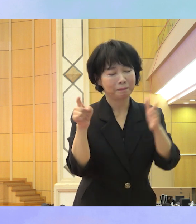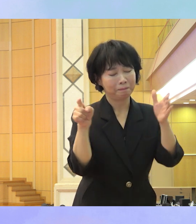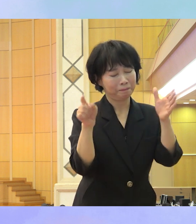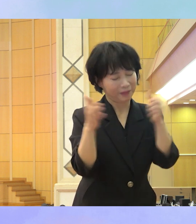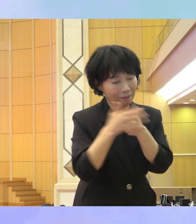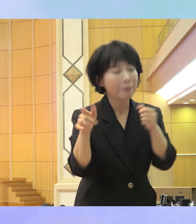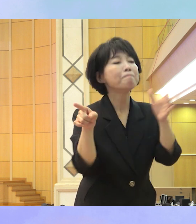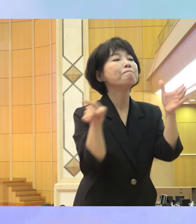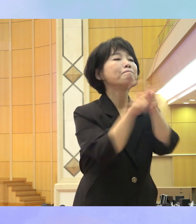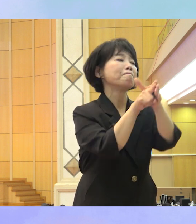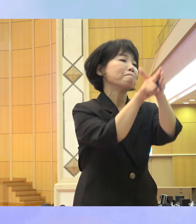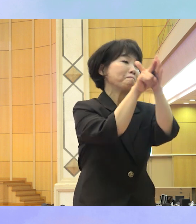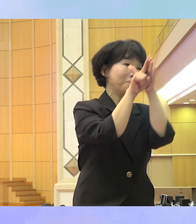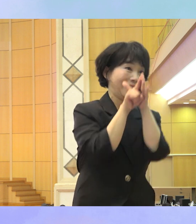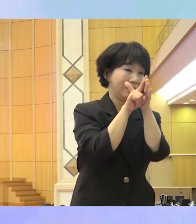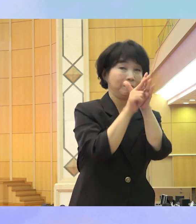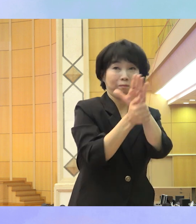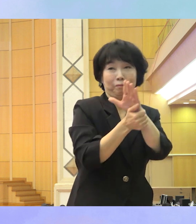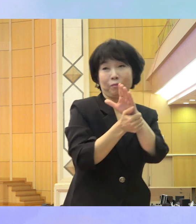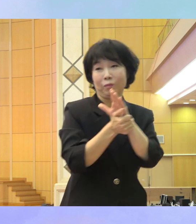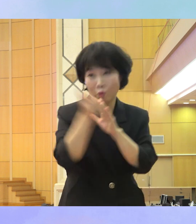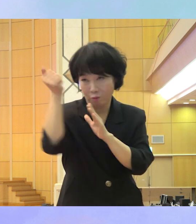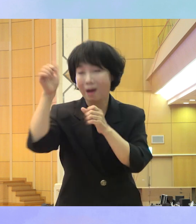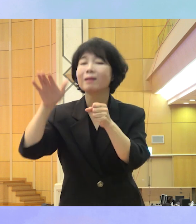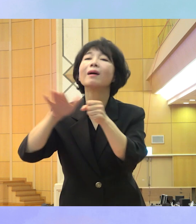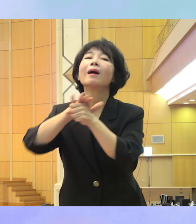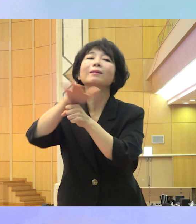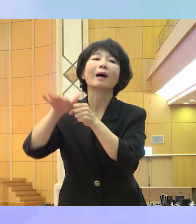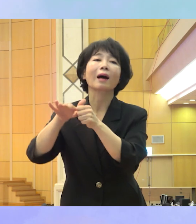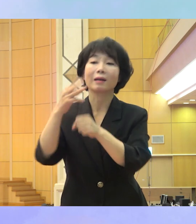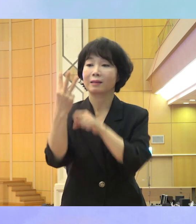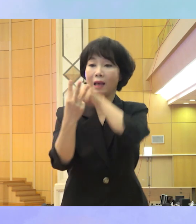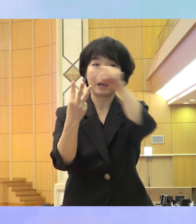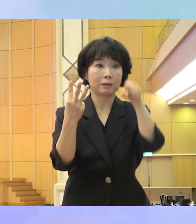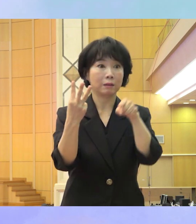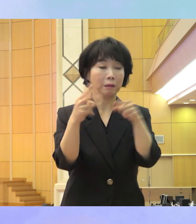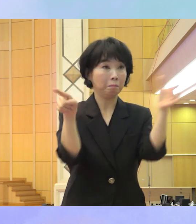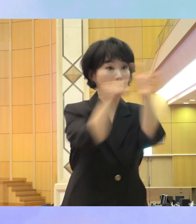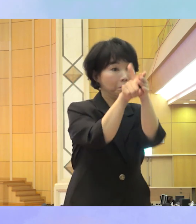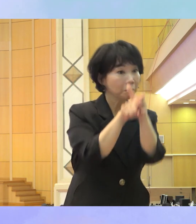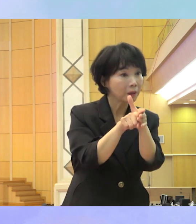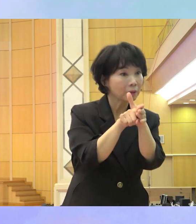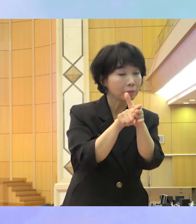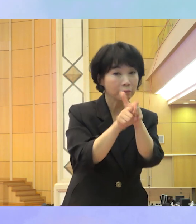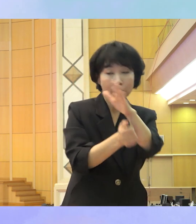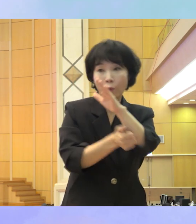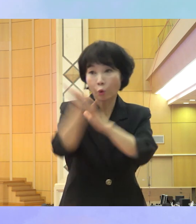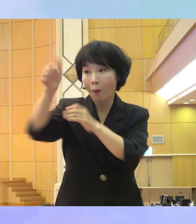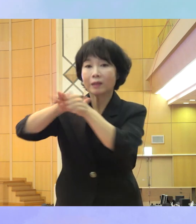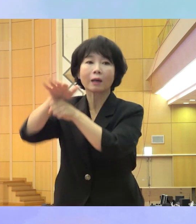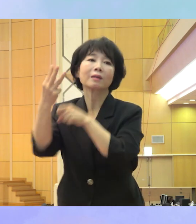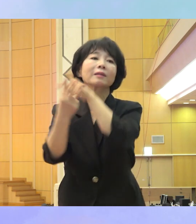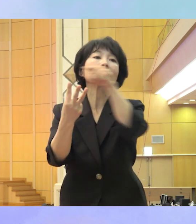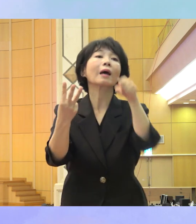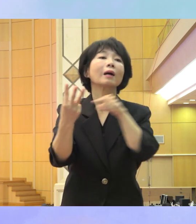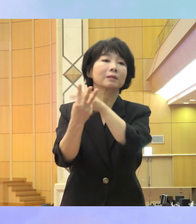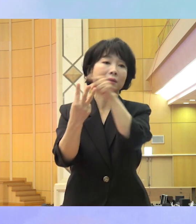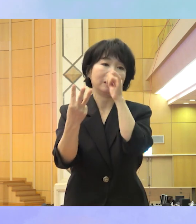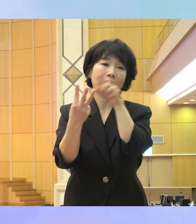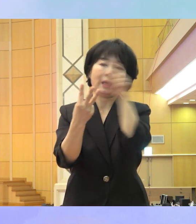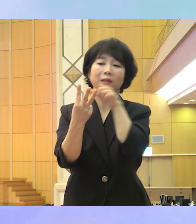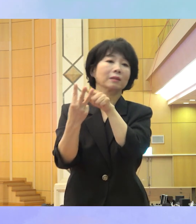그런즉 믿음, 소망, 사랑. 여기도 3자가 하나 3가지 나오네. 그 많고 많은 것 중에 딱 3가지